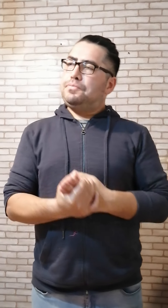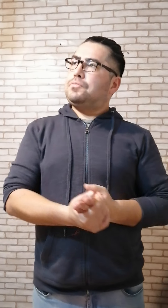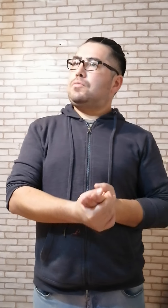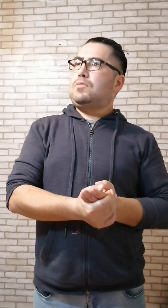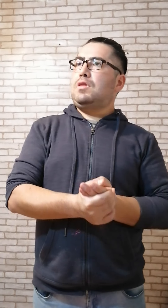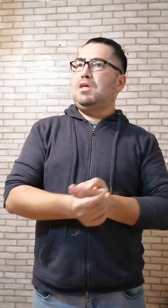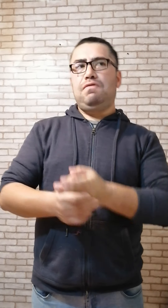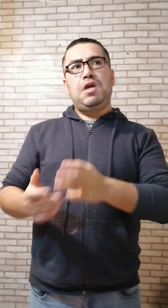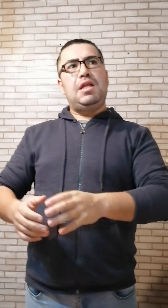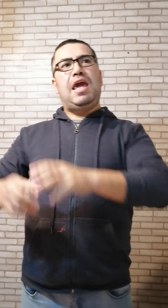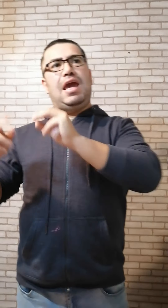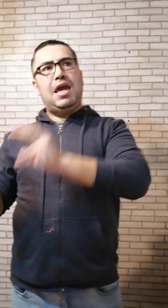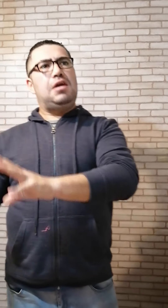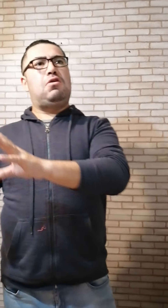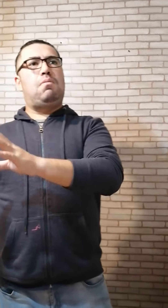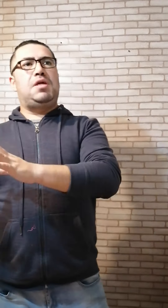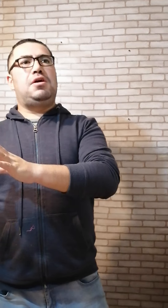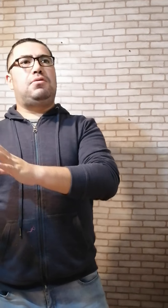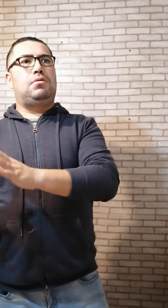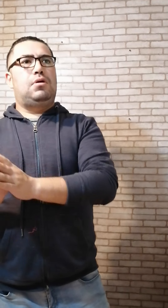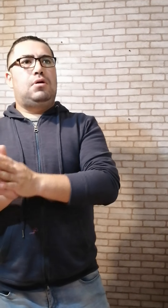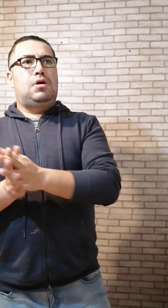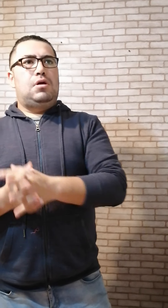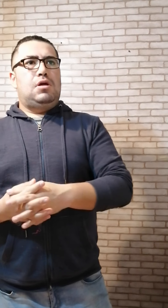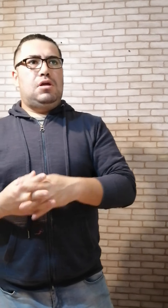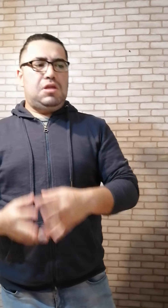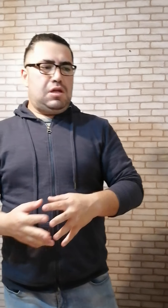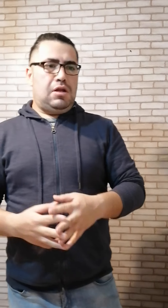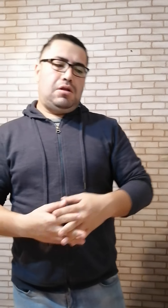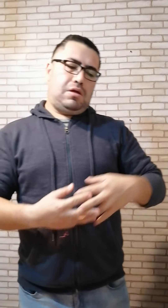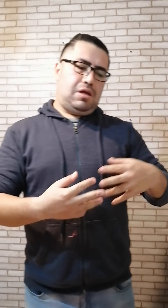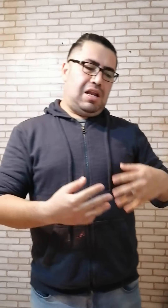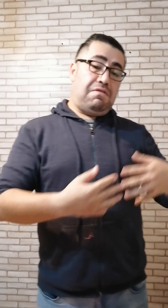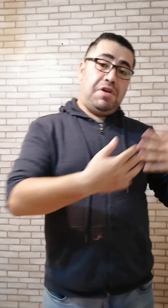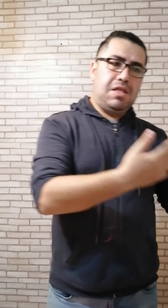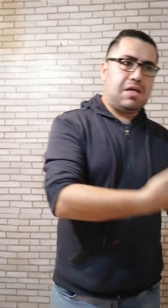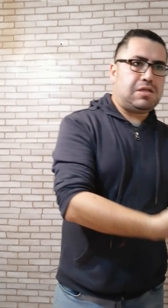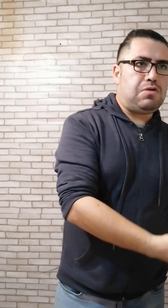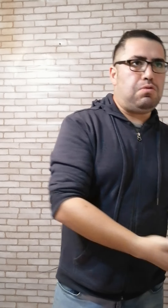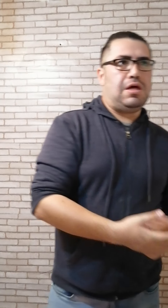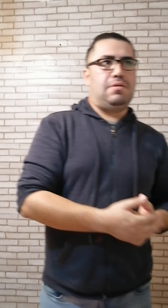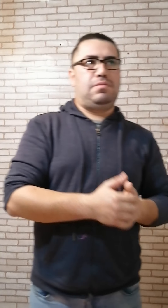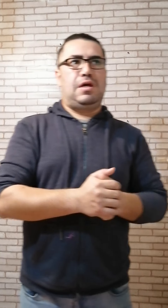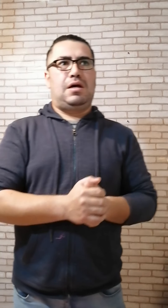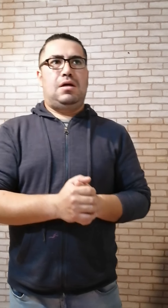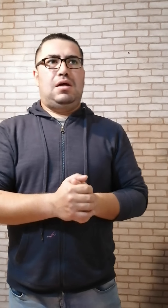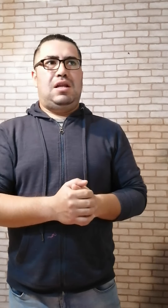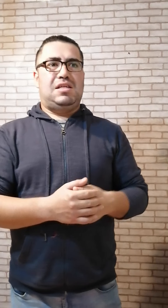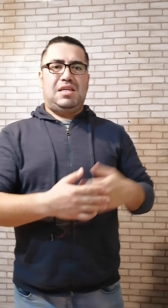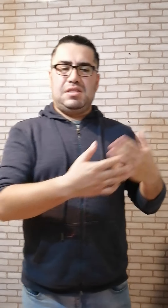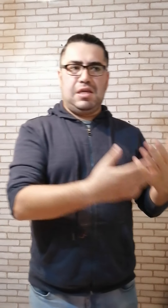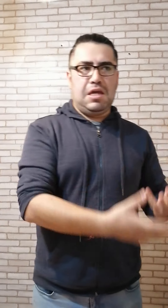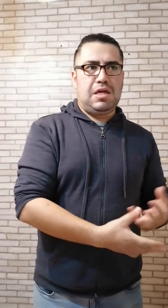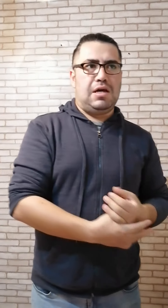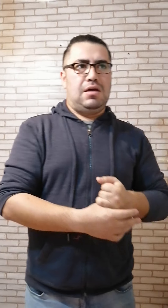y viene x compañeros y les brinda se ayuda ya les enseña